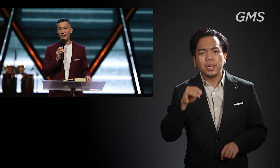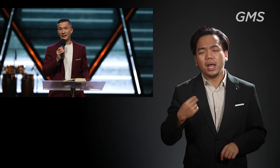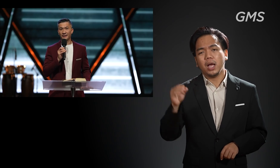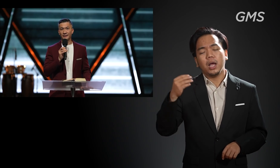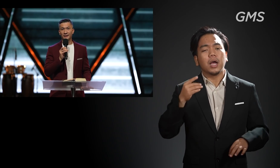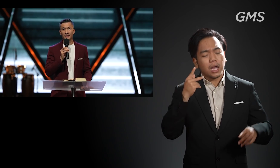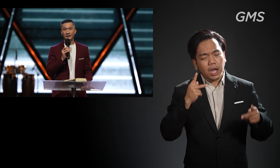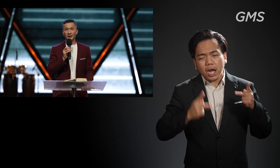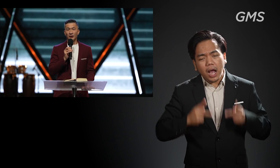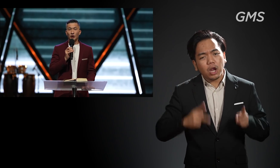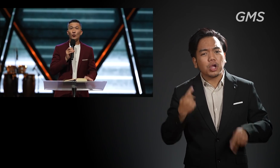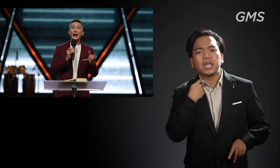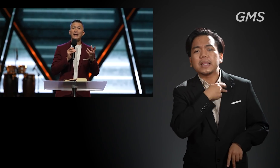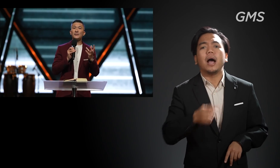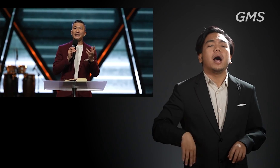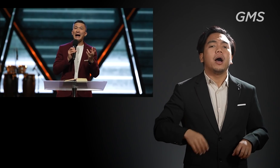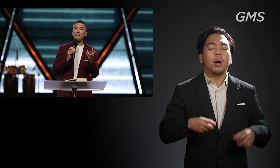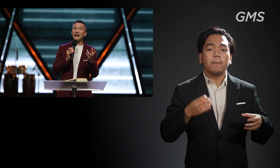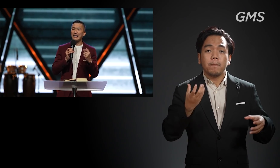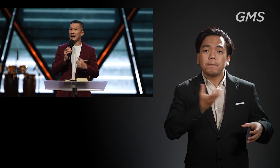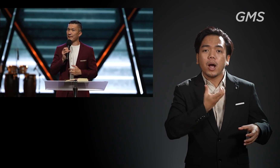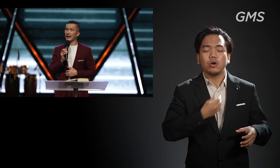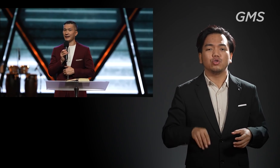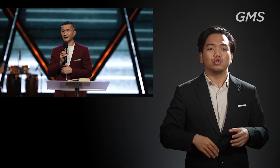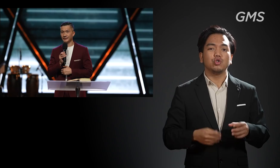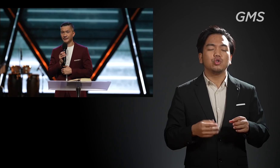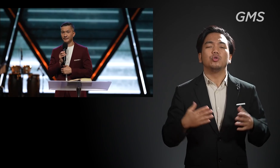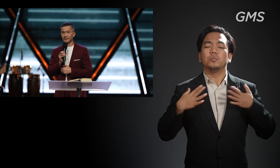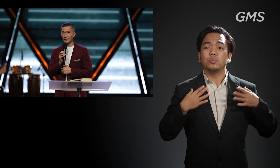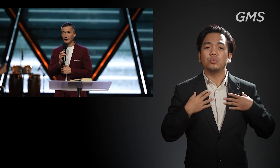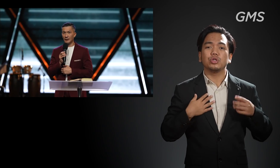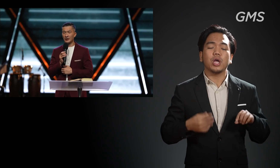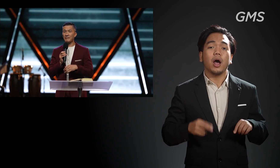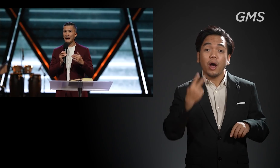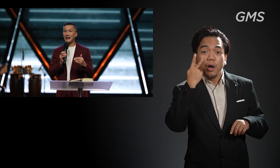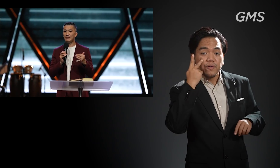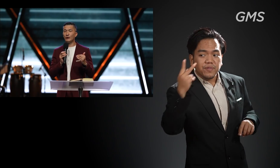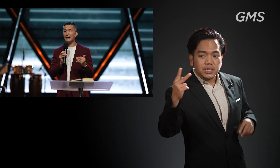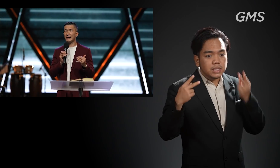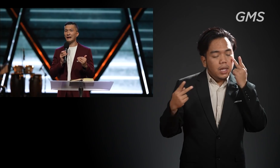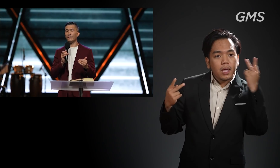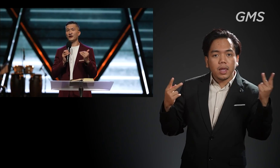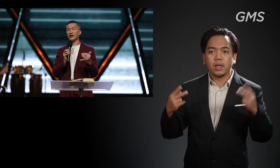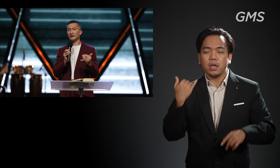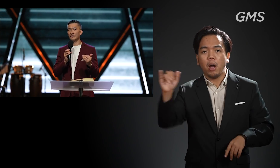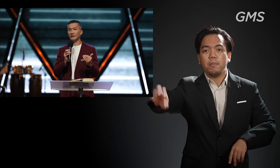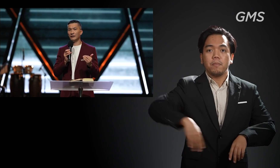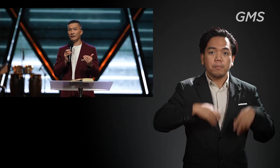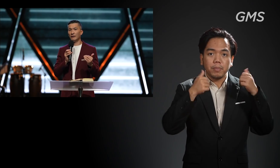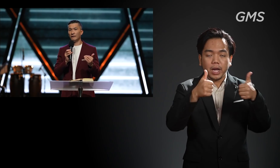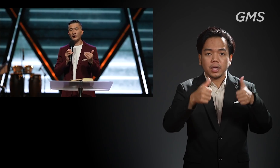jelas di depan. Tuaian seperti apa yang Anda harapkan? Camkanlah dimulai dengan a